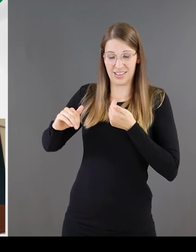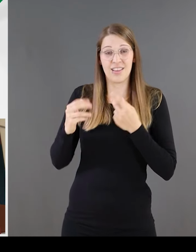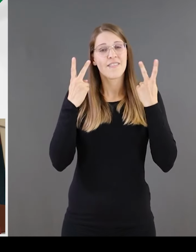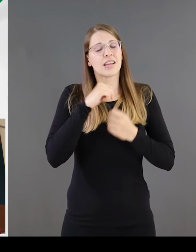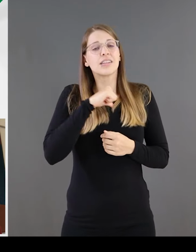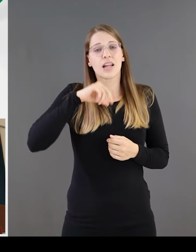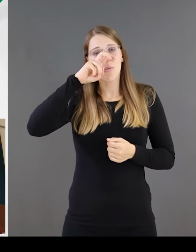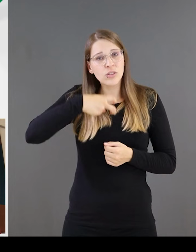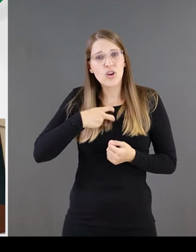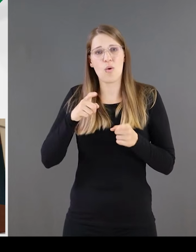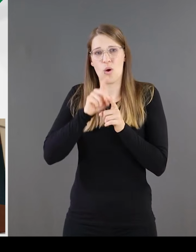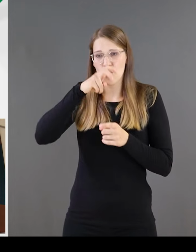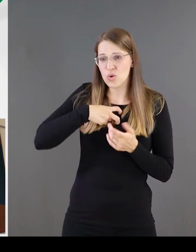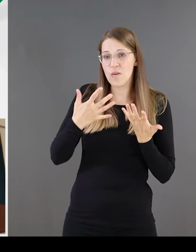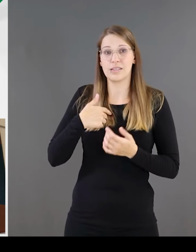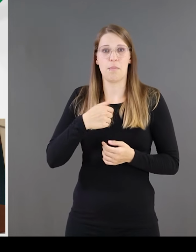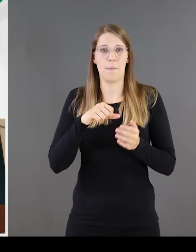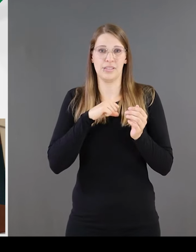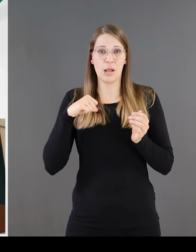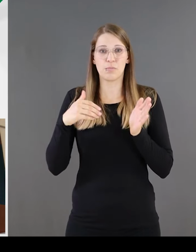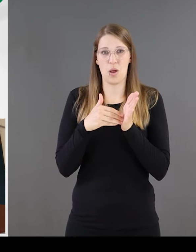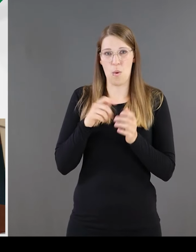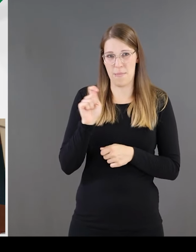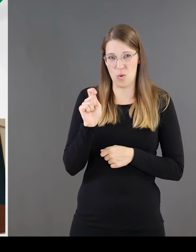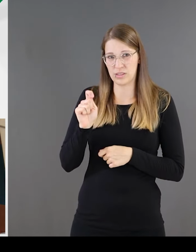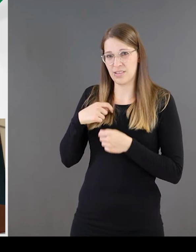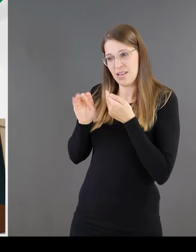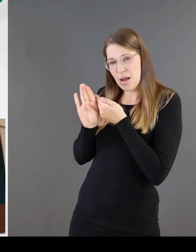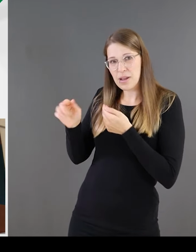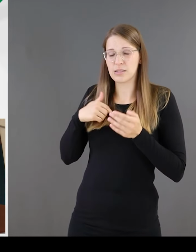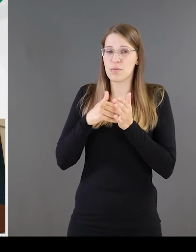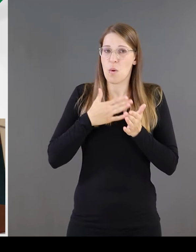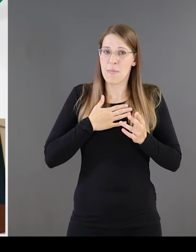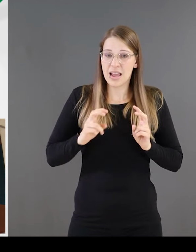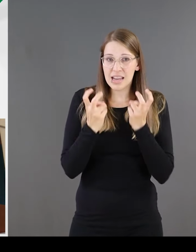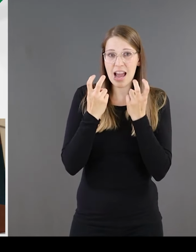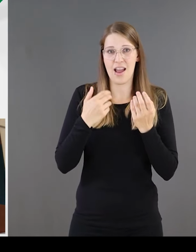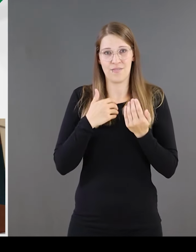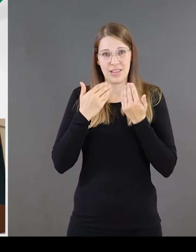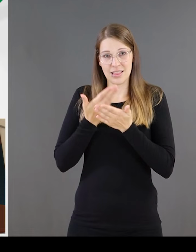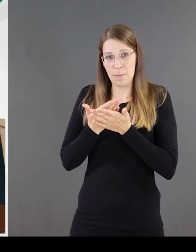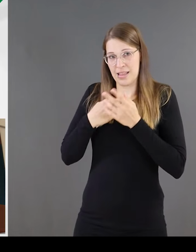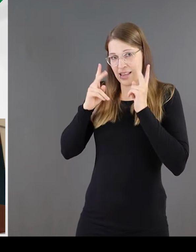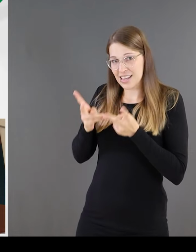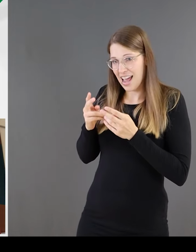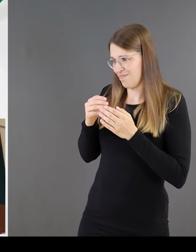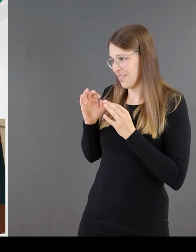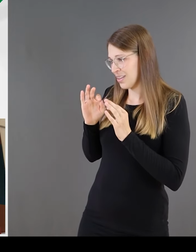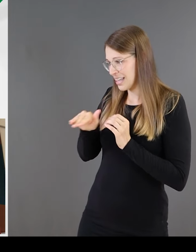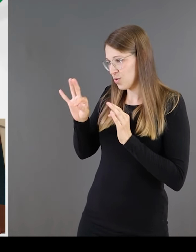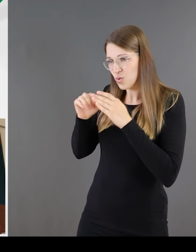Auszeiten nehmen, damit wir in unserer Kraft bleiben und die Kinder in dieser Entwicklungsphase gut unterstützen können.